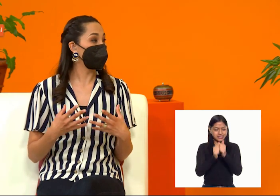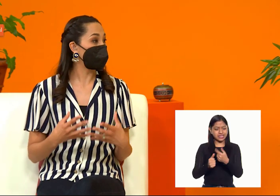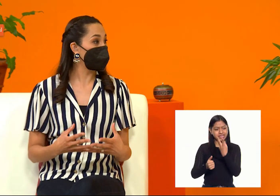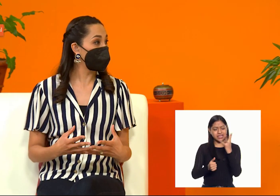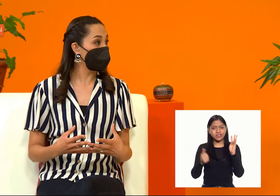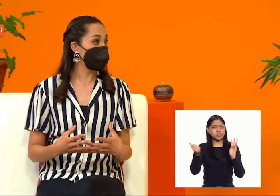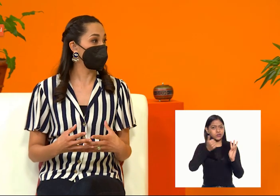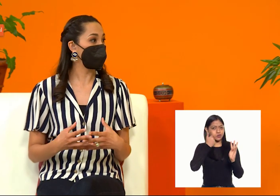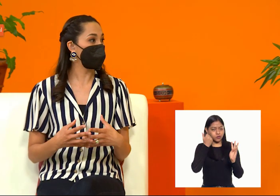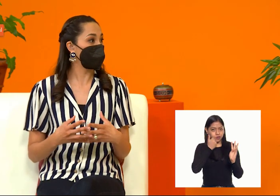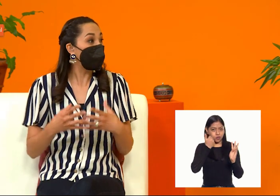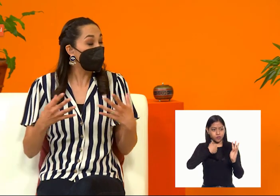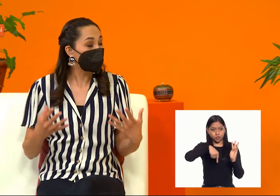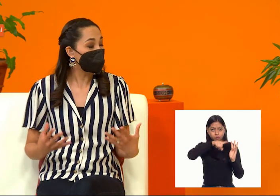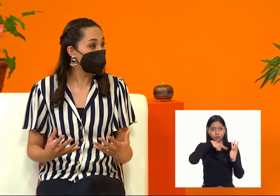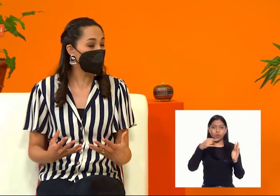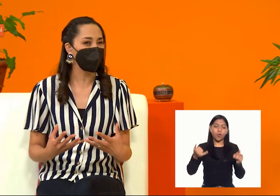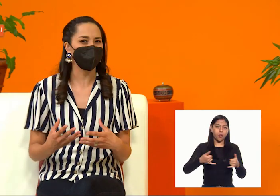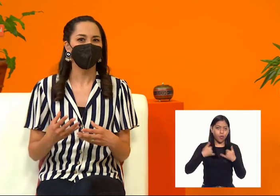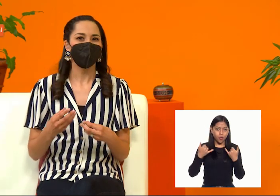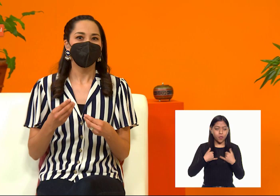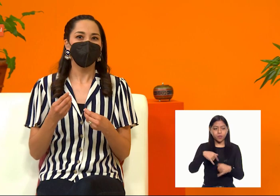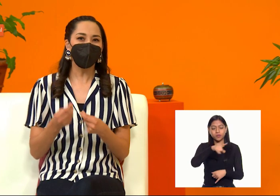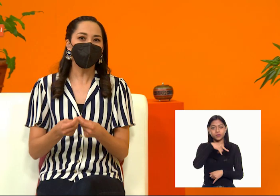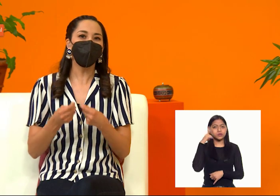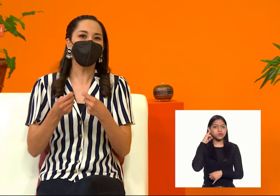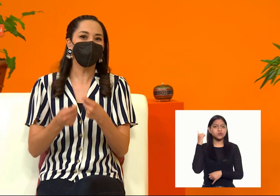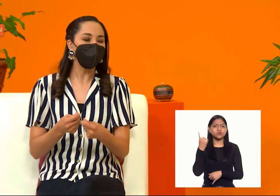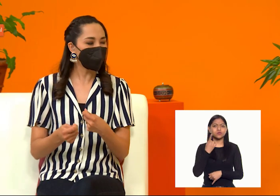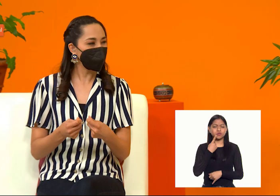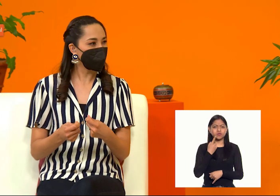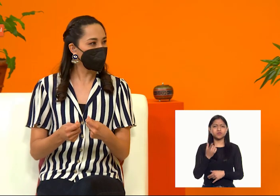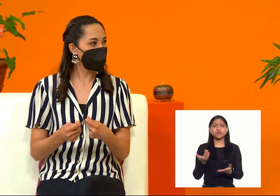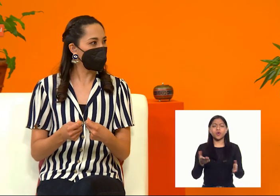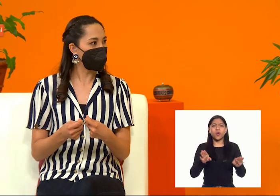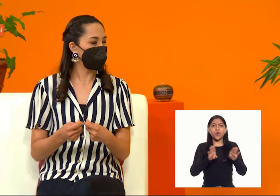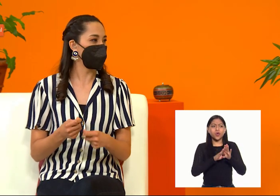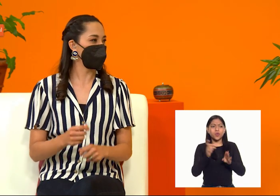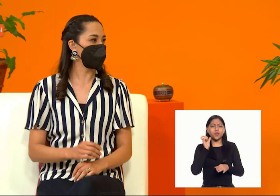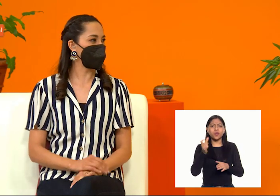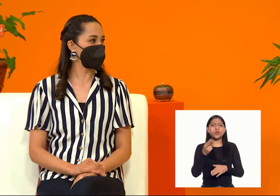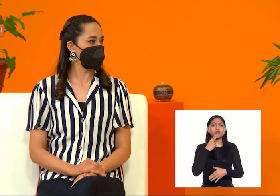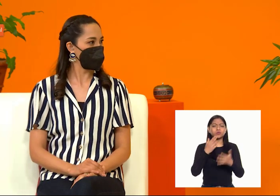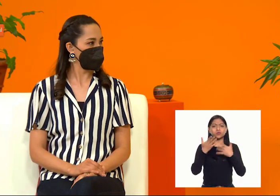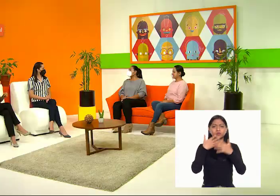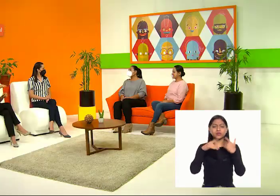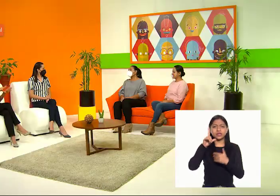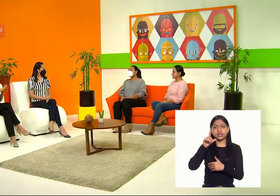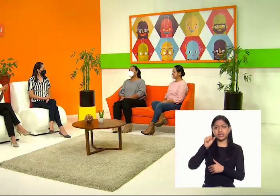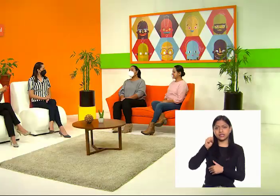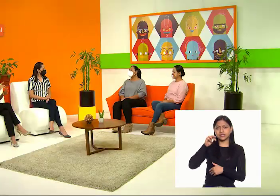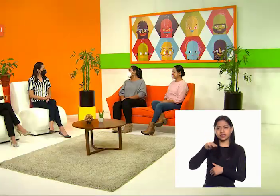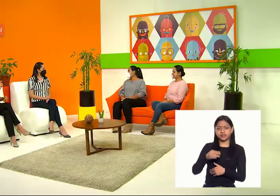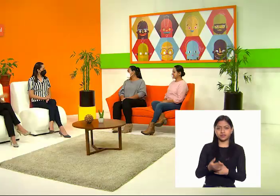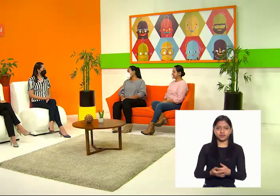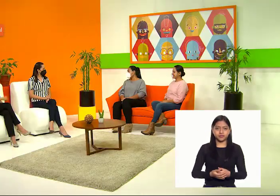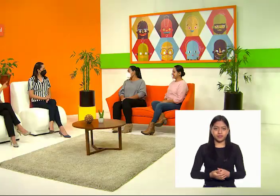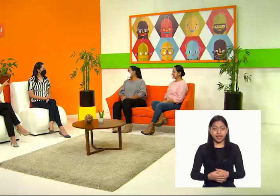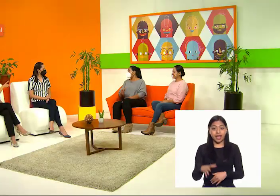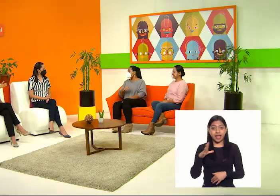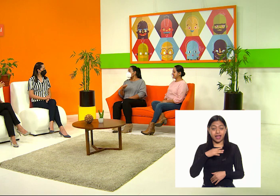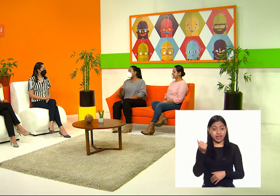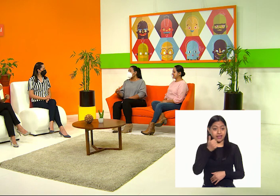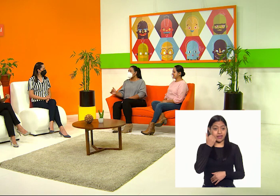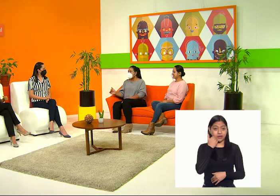alumnas, los alumnos, jóvenes sordos? ¿Cómo y cuándo usan la lengua de señas mexicana? Bueno, pues tenemos alumnos